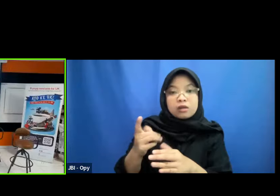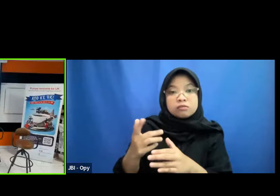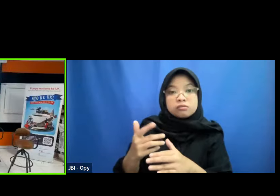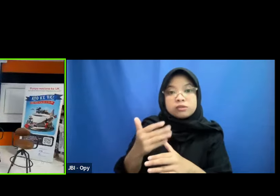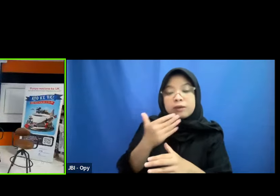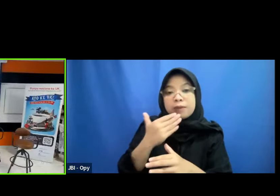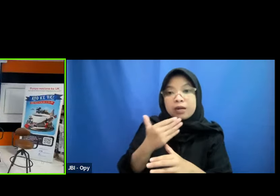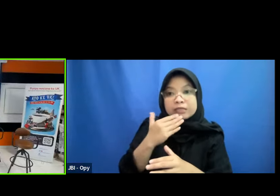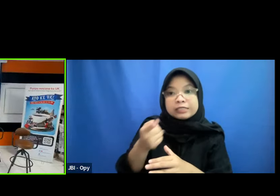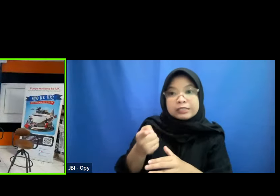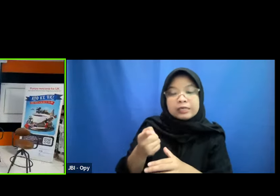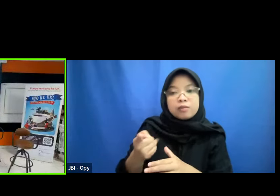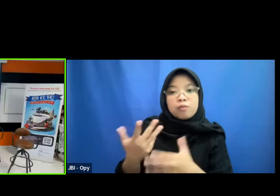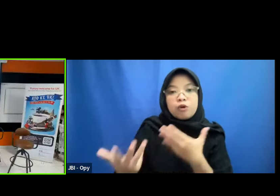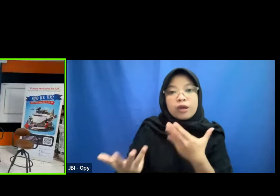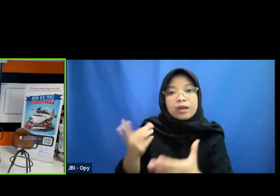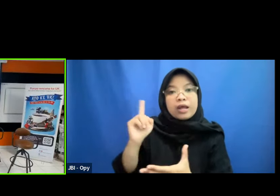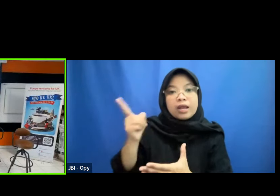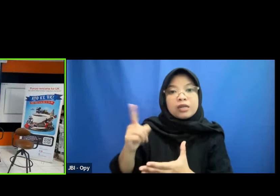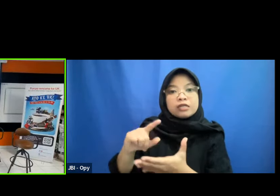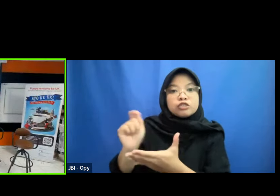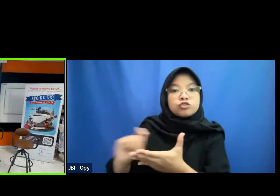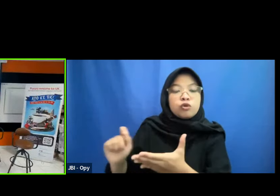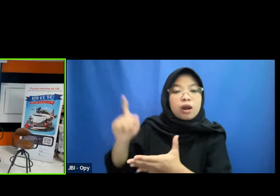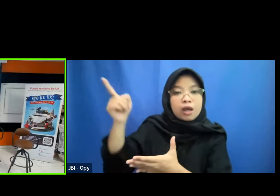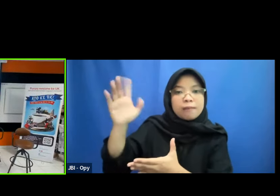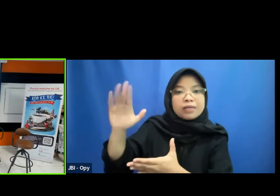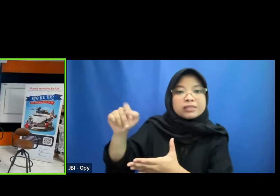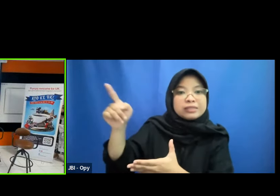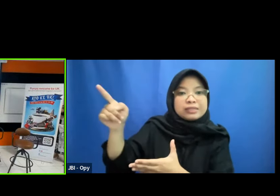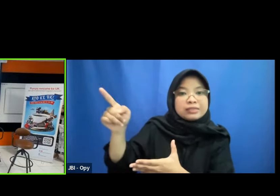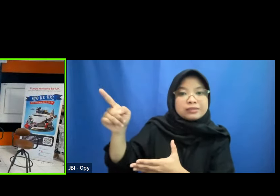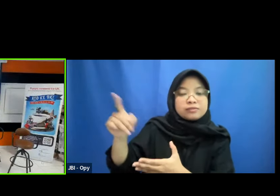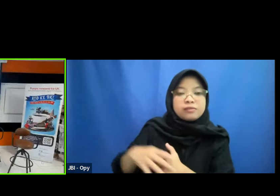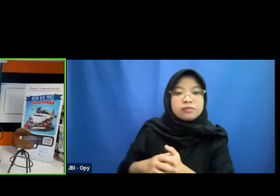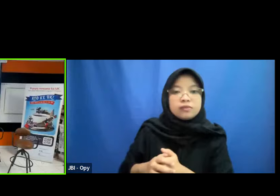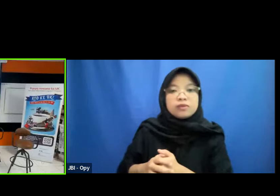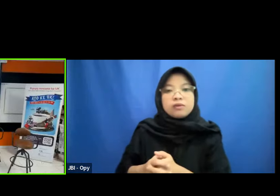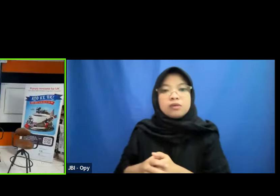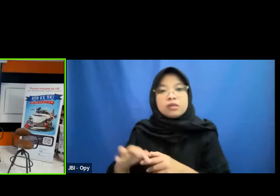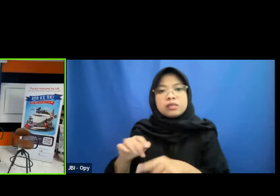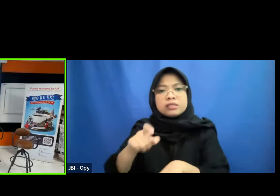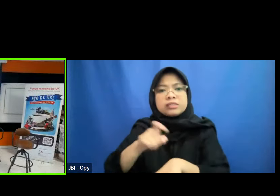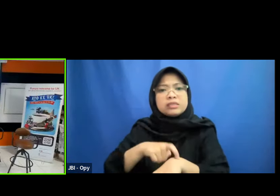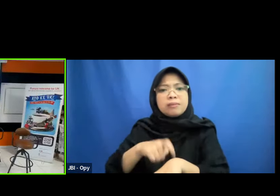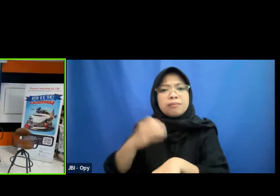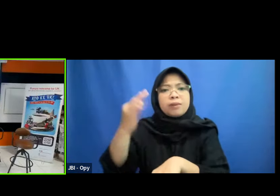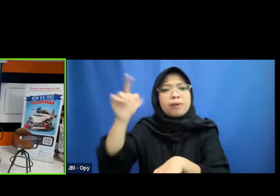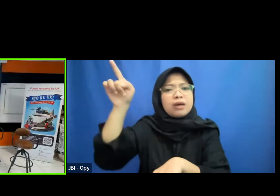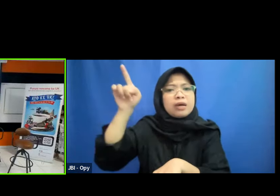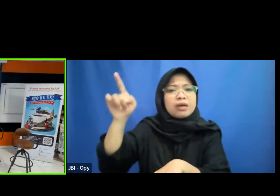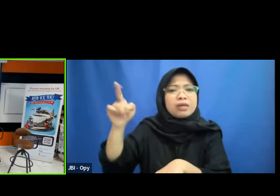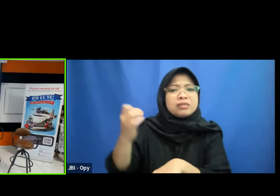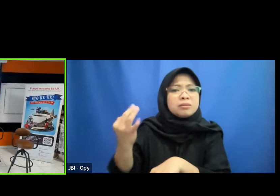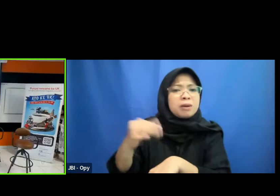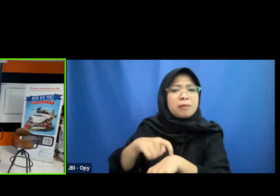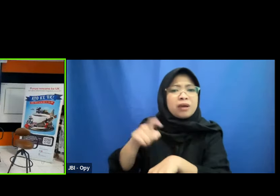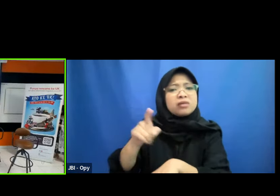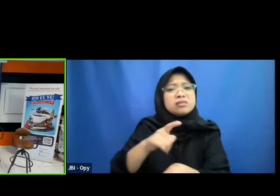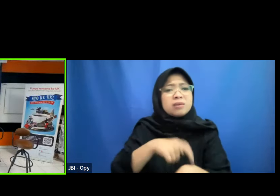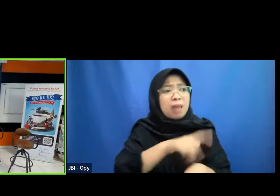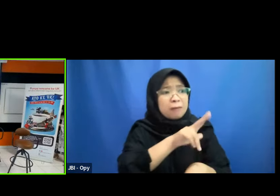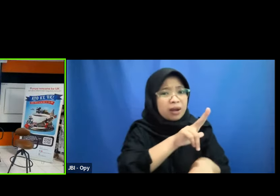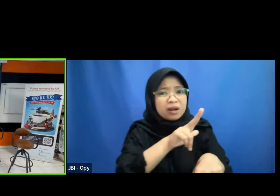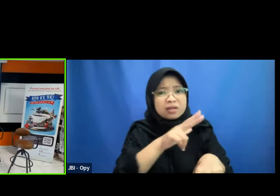eh Walaupun dia lagi sekolah di UK e jadi kayaknya jam berapa ini di sana jam pagi